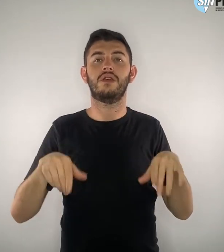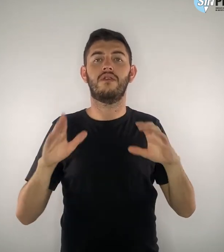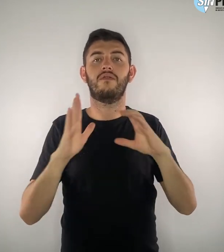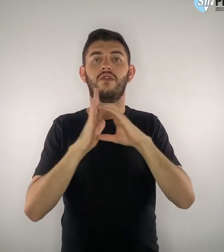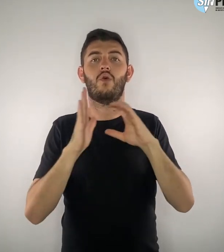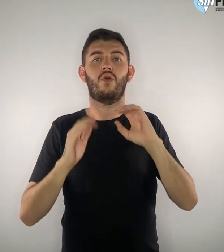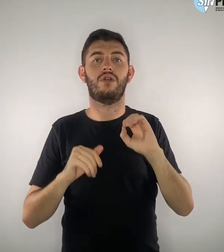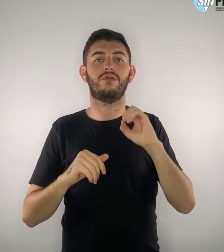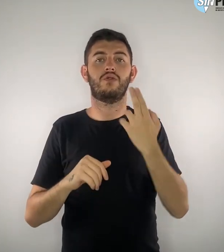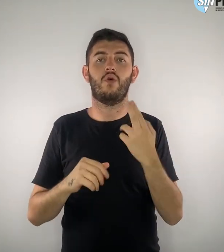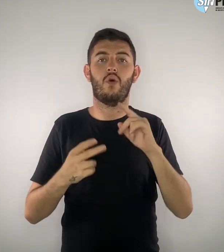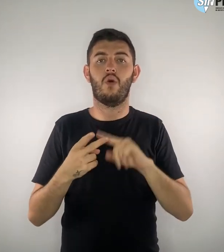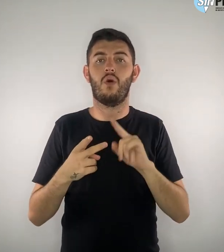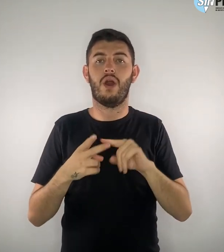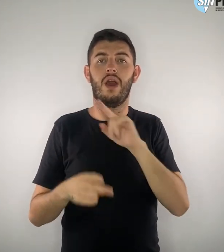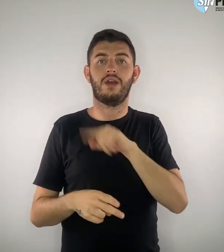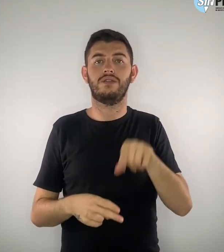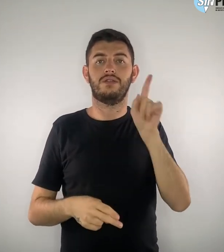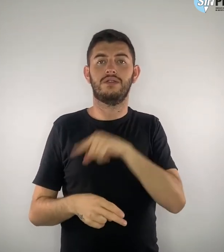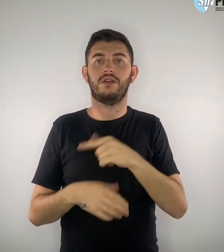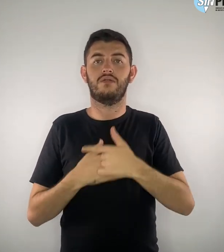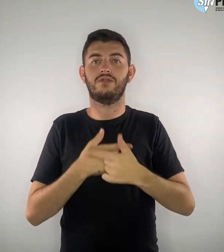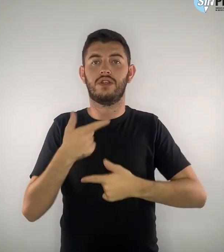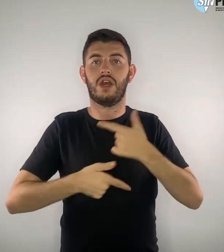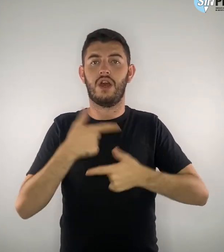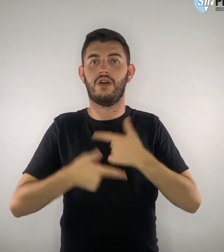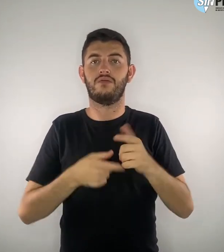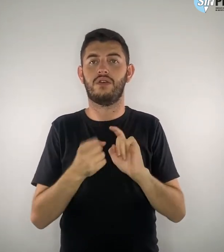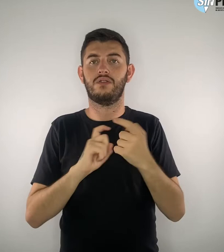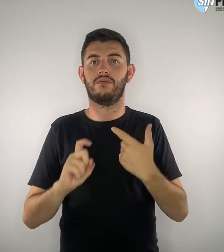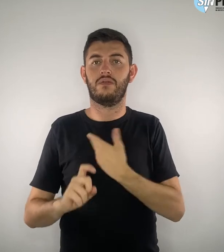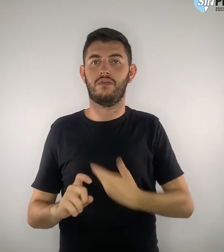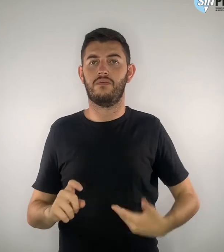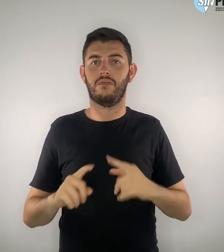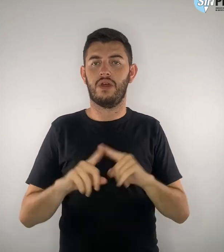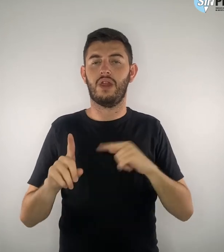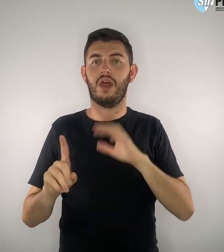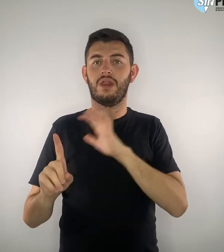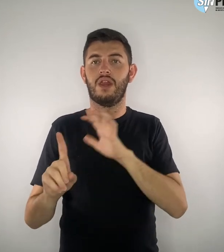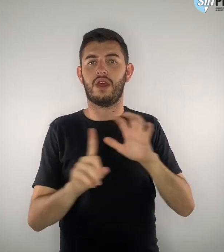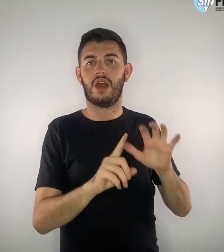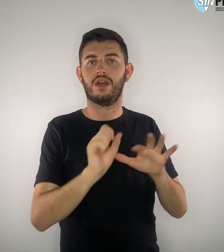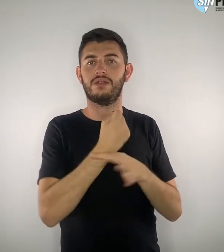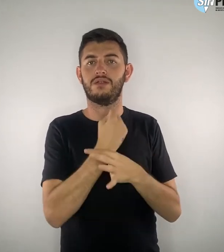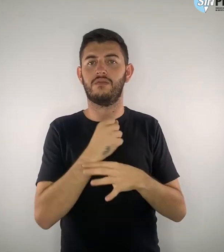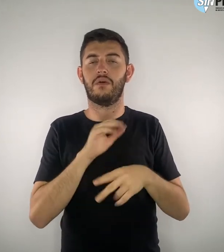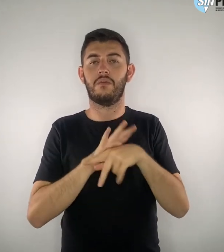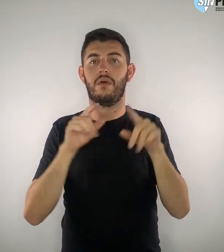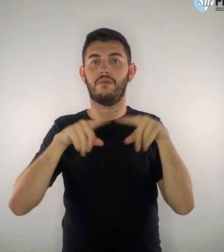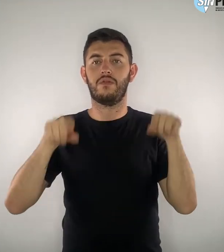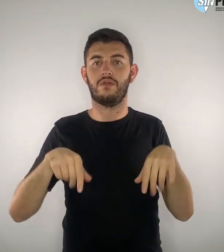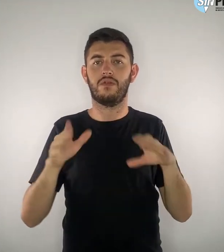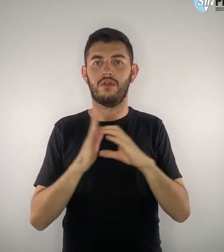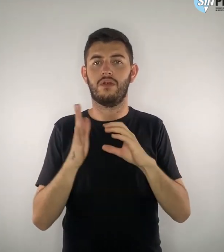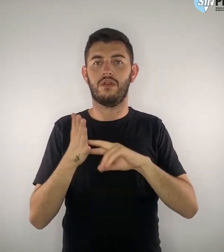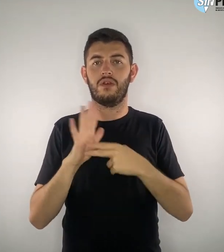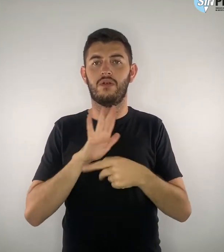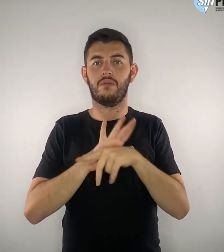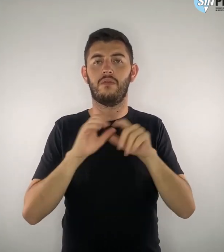na administração pública. Atacar a estabilidade do servidor é abrir as portas para a perseguição